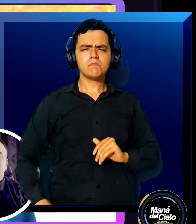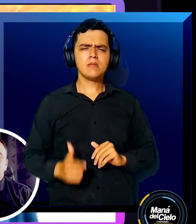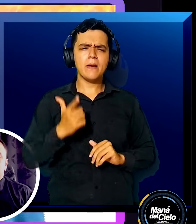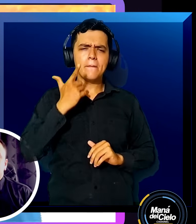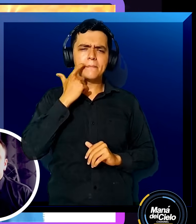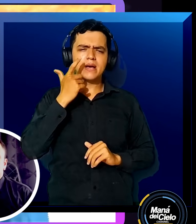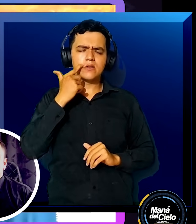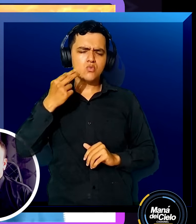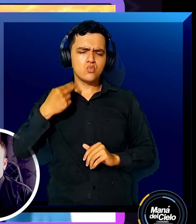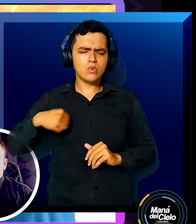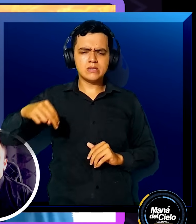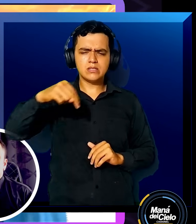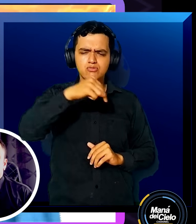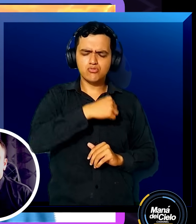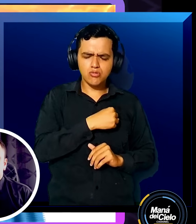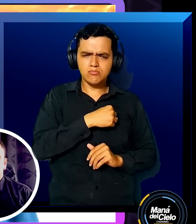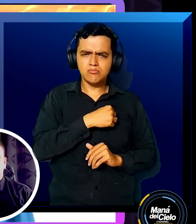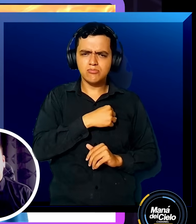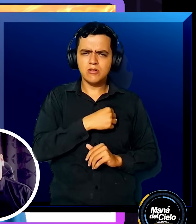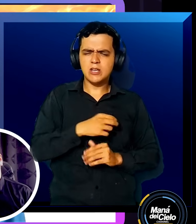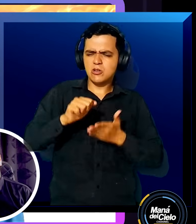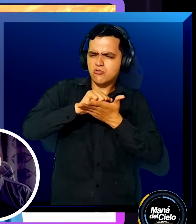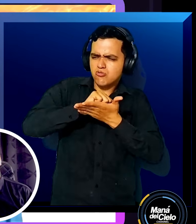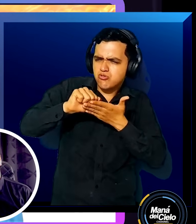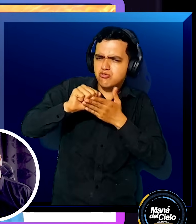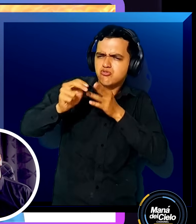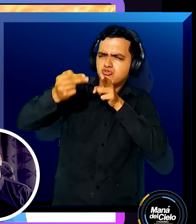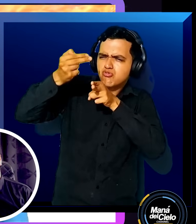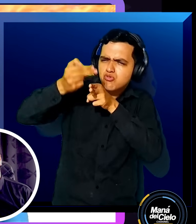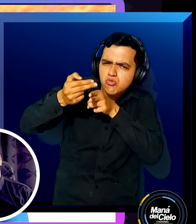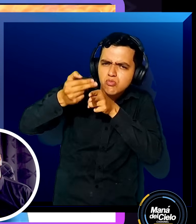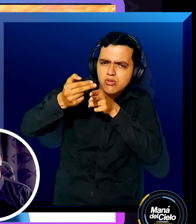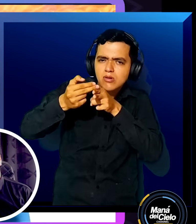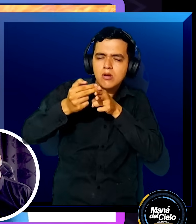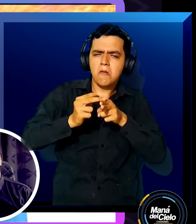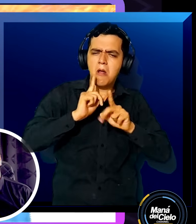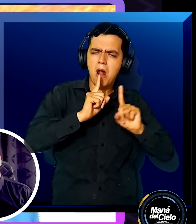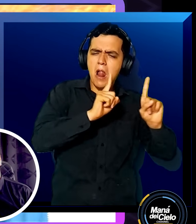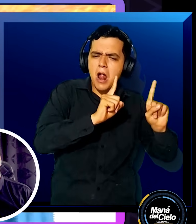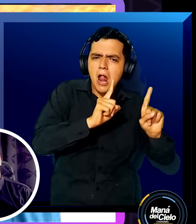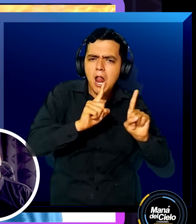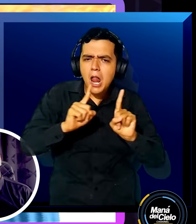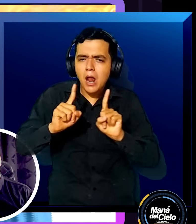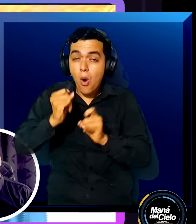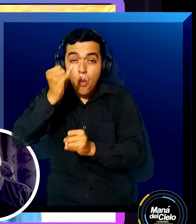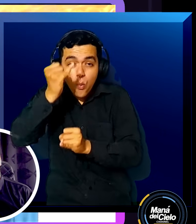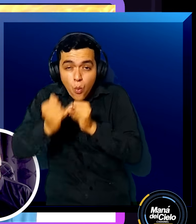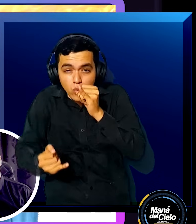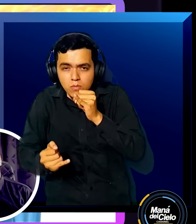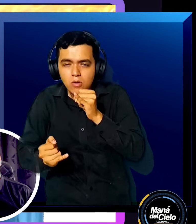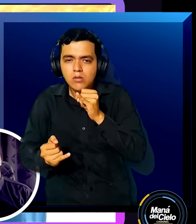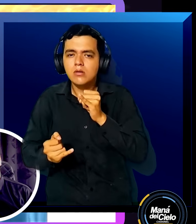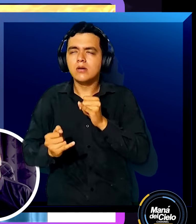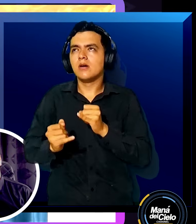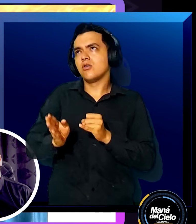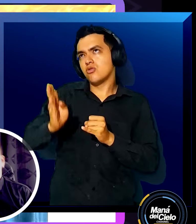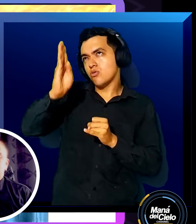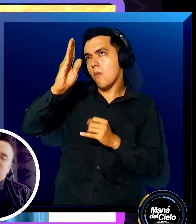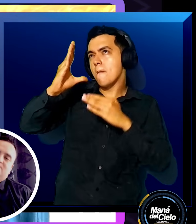nosotros, iglesia, que la oración es un medio para obtener cosas